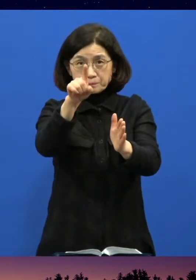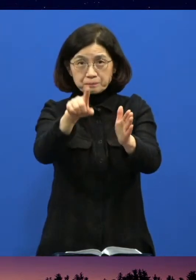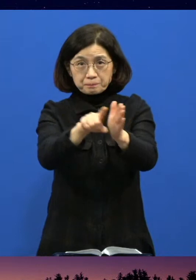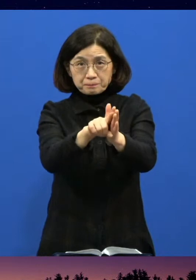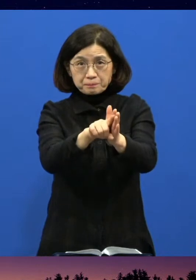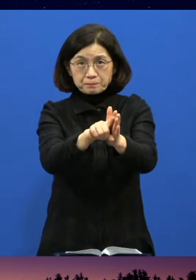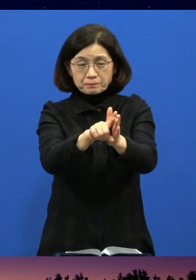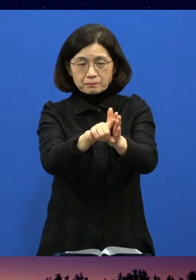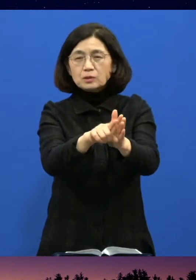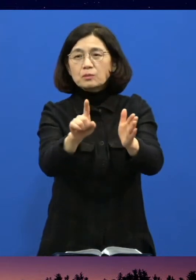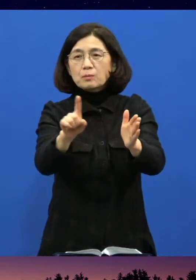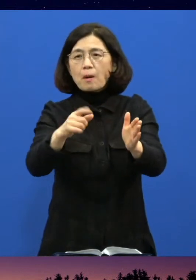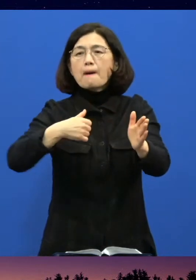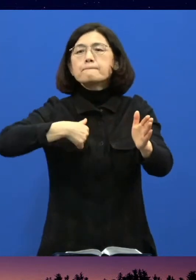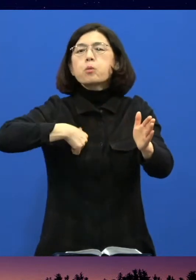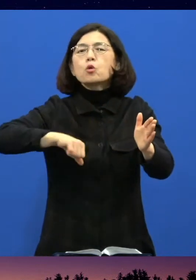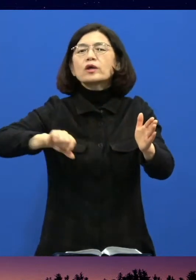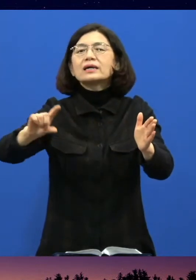포기하지 않는,